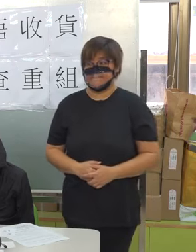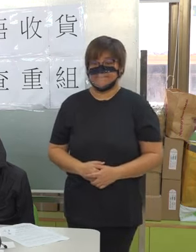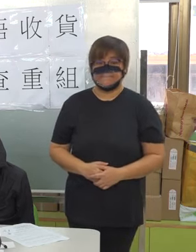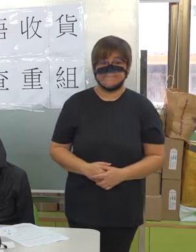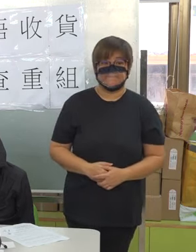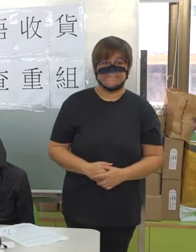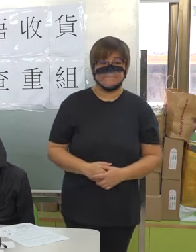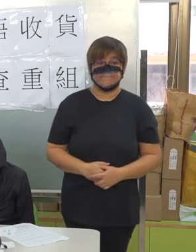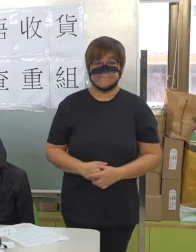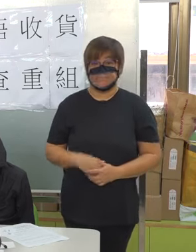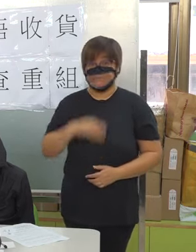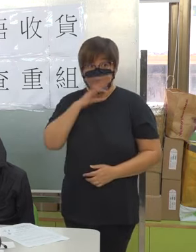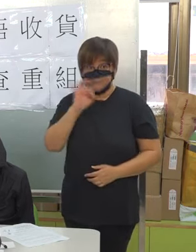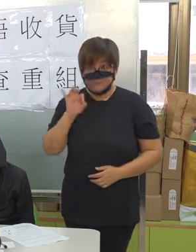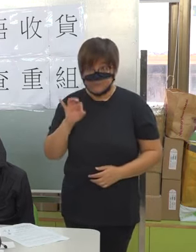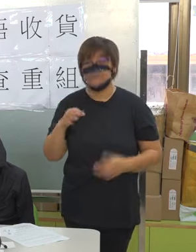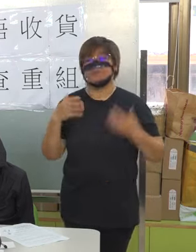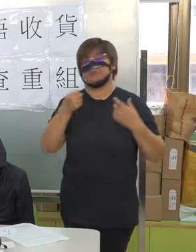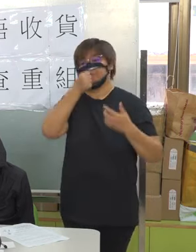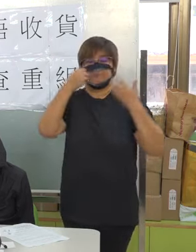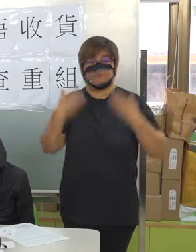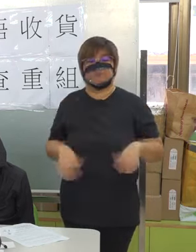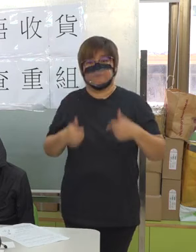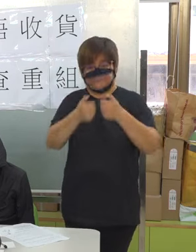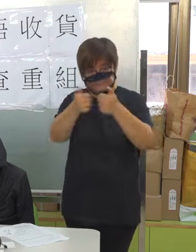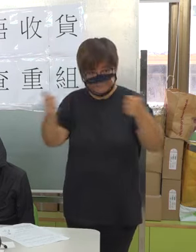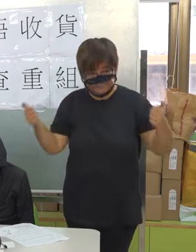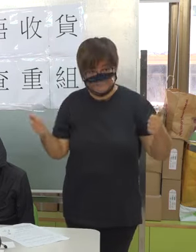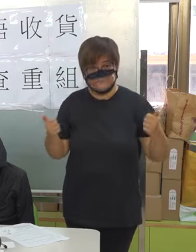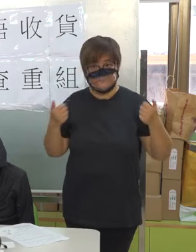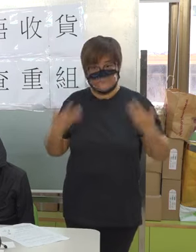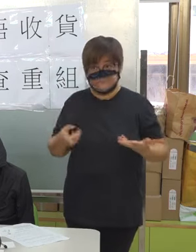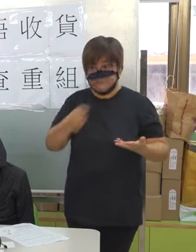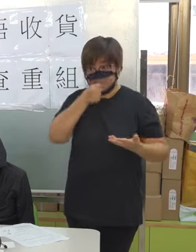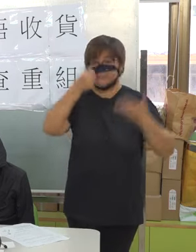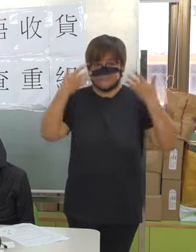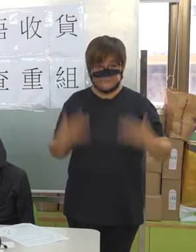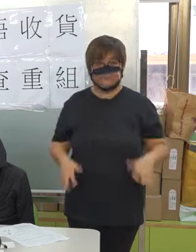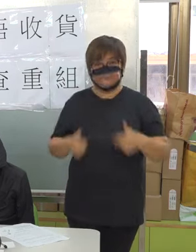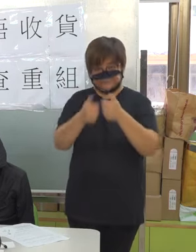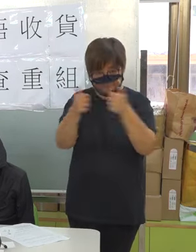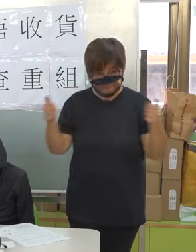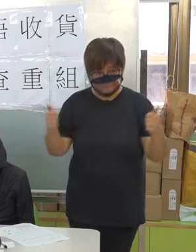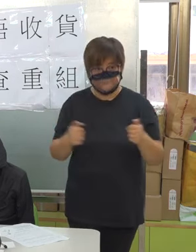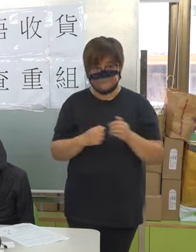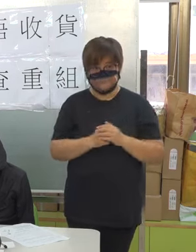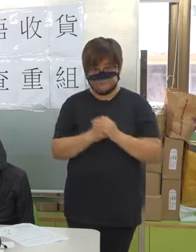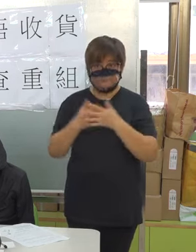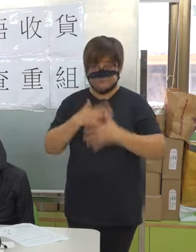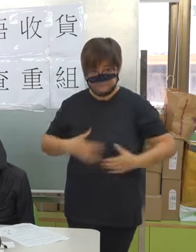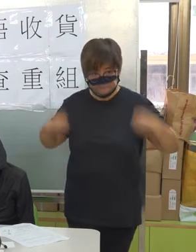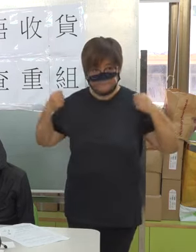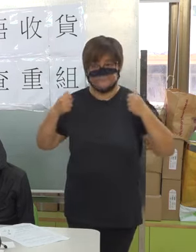好，如果冇嘅，咁都多謝曬咁多記者嚟到。咁今日嘅民間記者會都到此為止，唔該曬。咁都祝各位手足身體健康，身心身體。